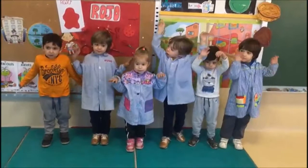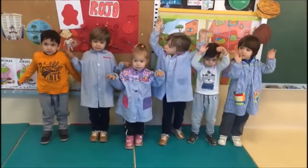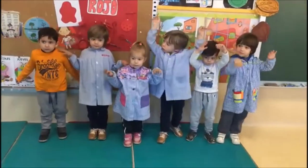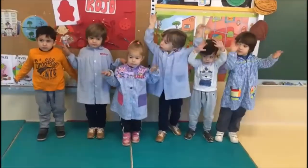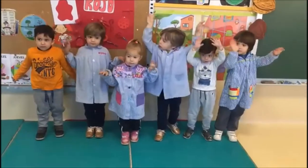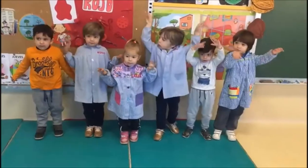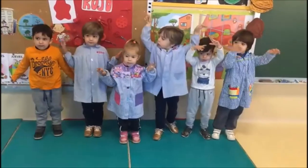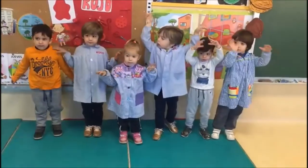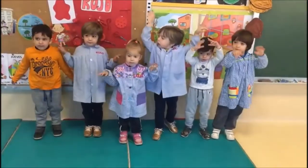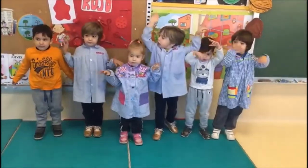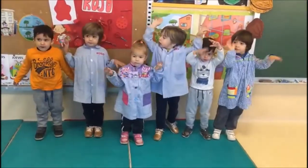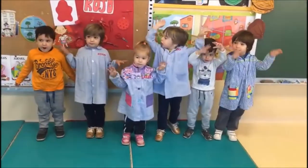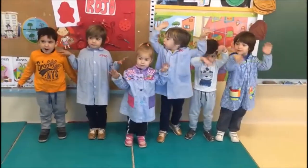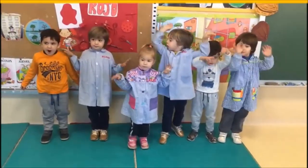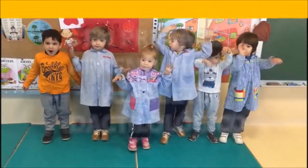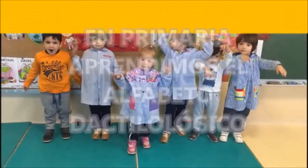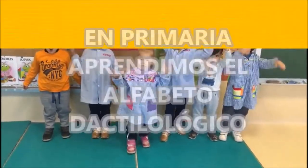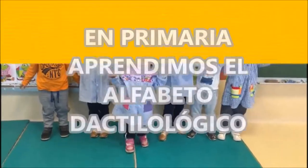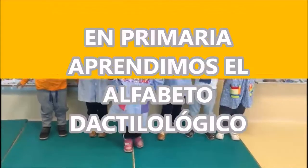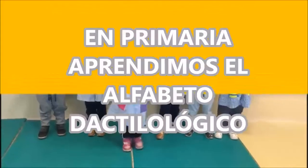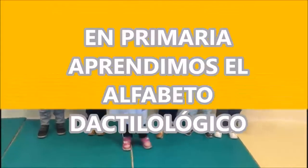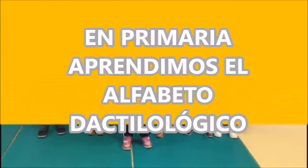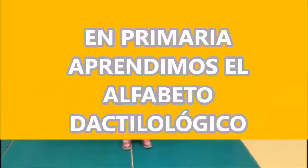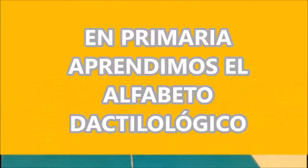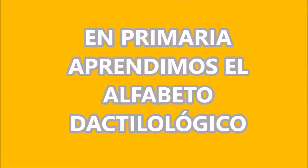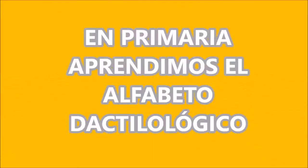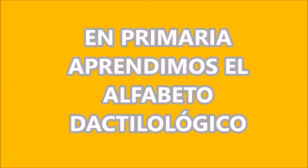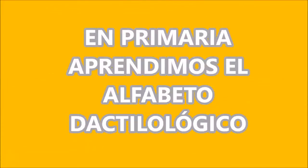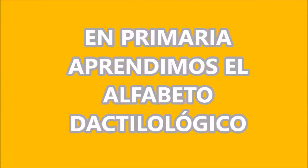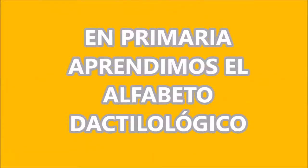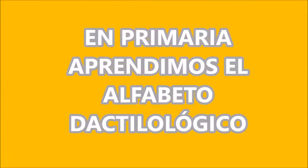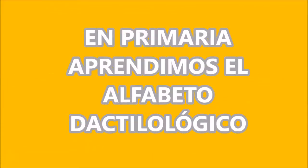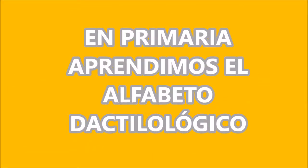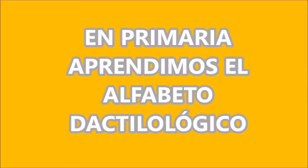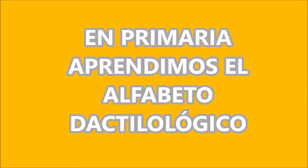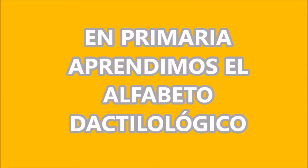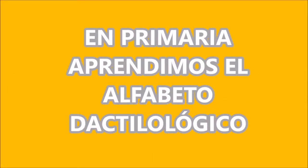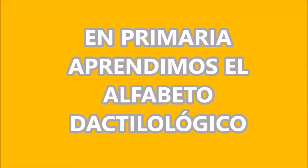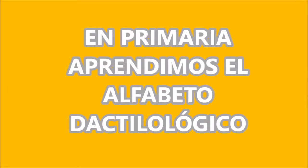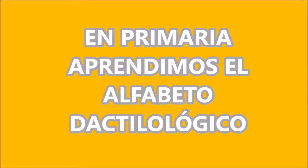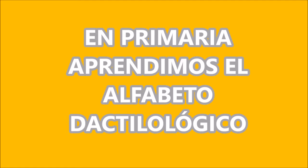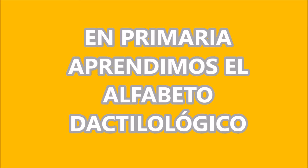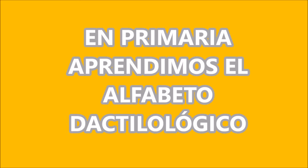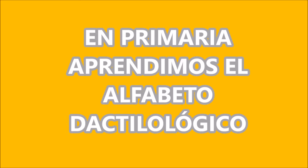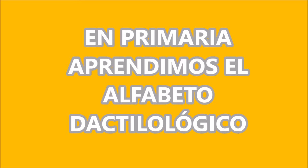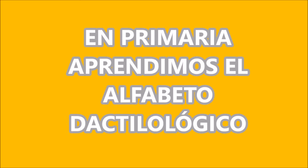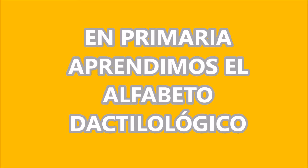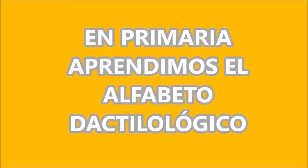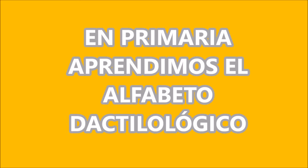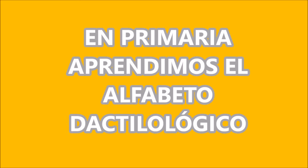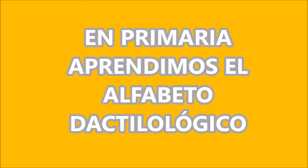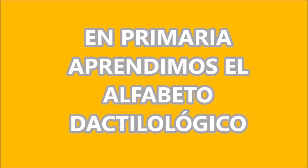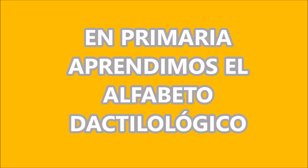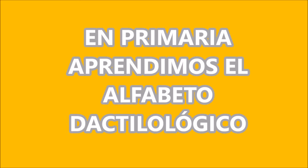puede lograr. Que la tristeza algún día se irá. Y